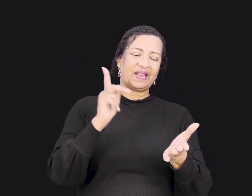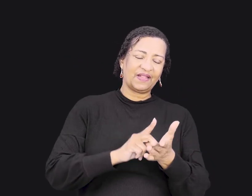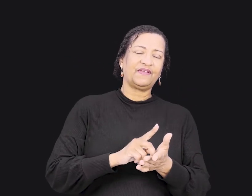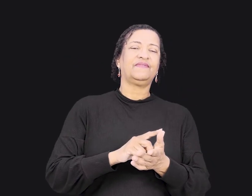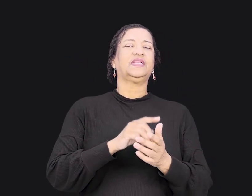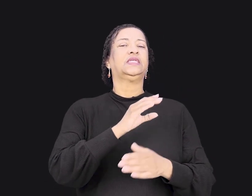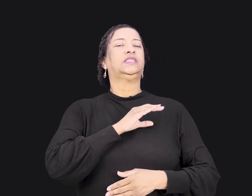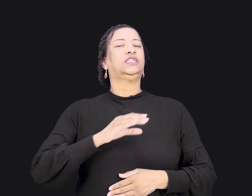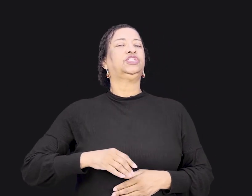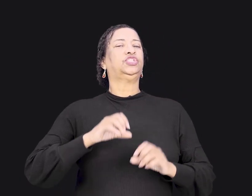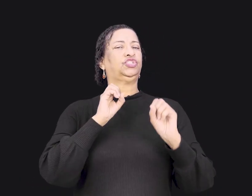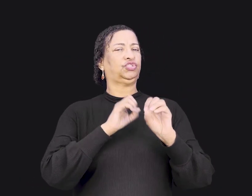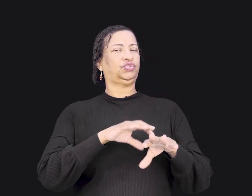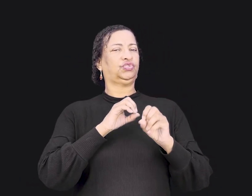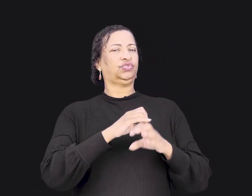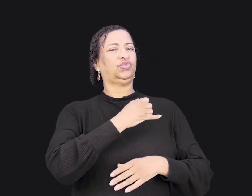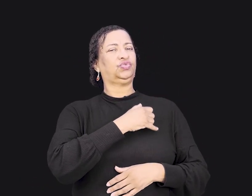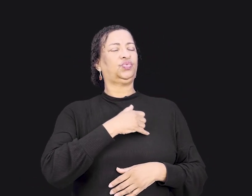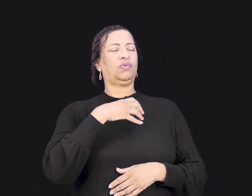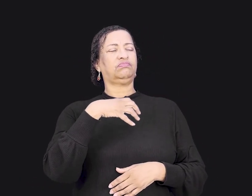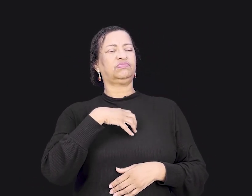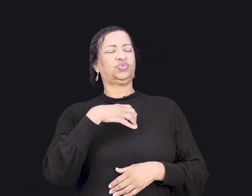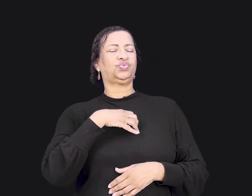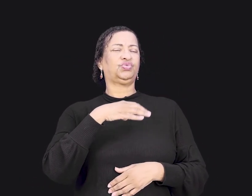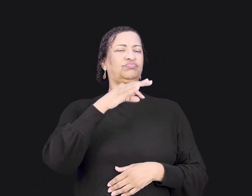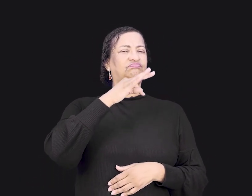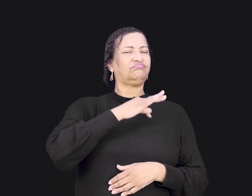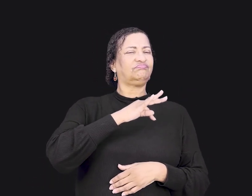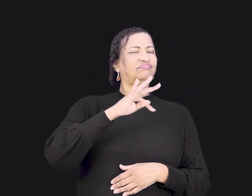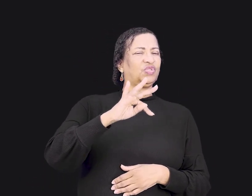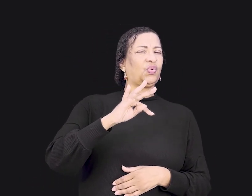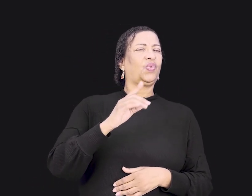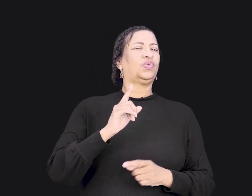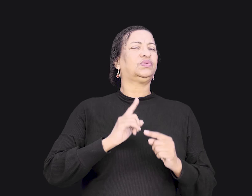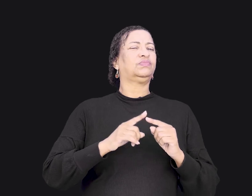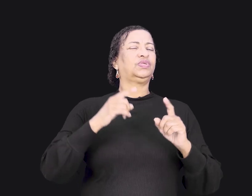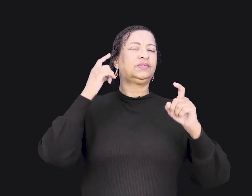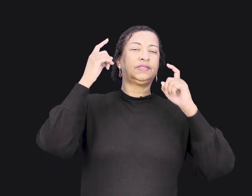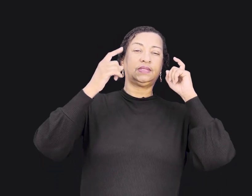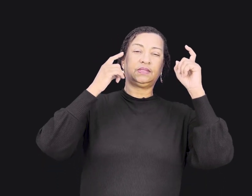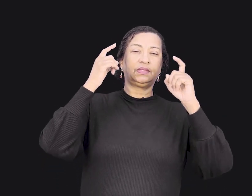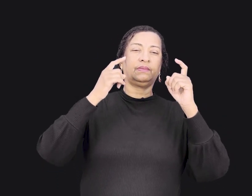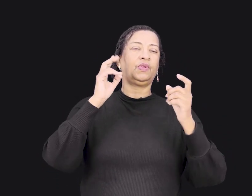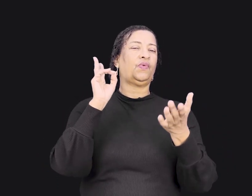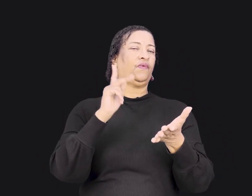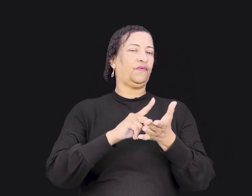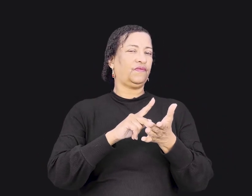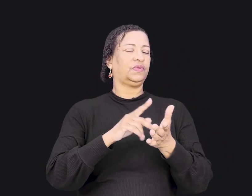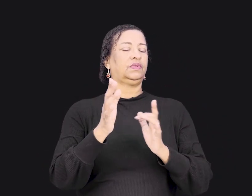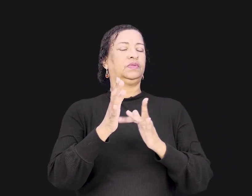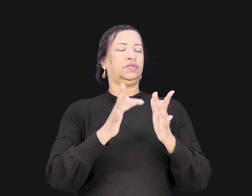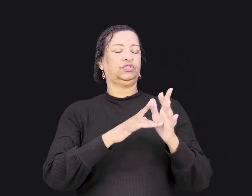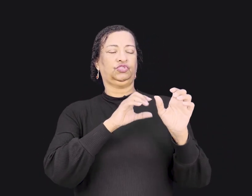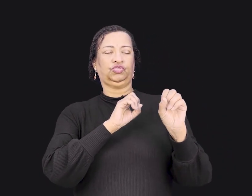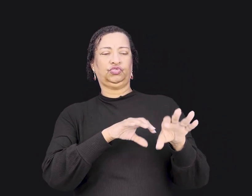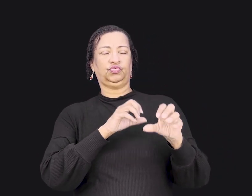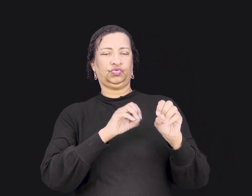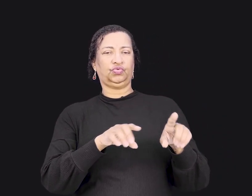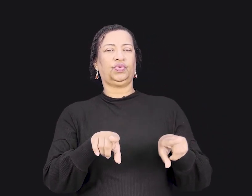ensinou. João tem um tom mais teológico nestas cartas, porque estava preocupado com a verdade que Jesus ensinou e o seu compromisso